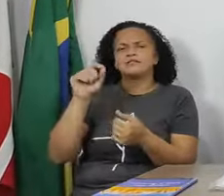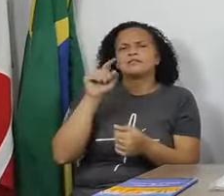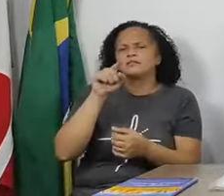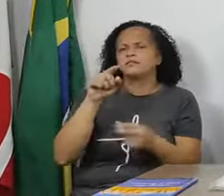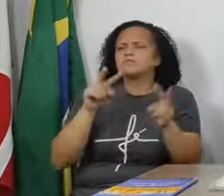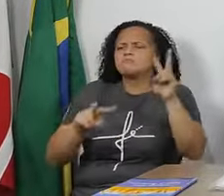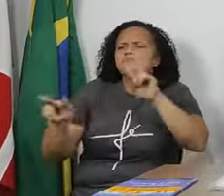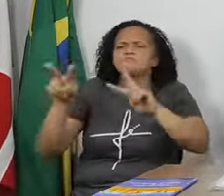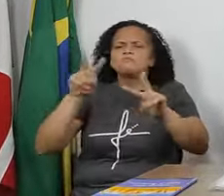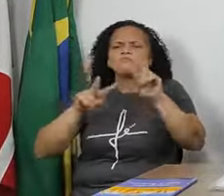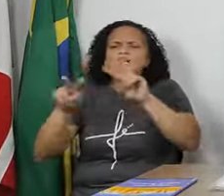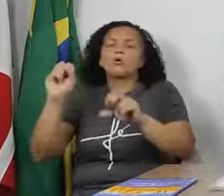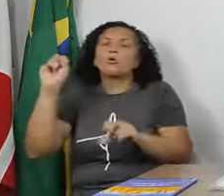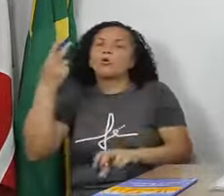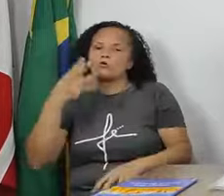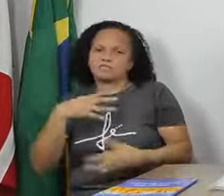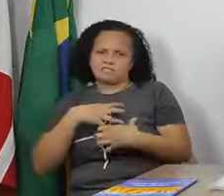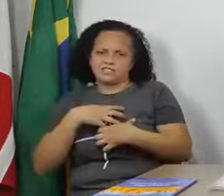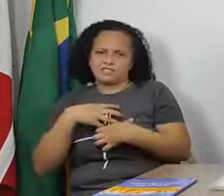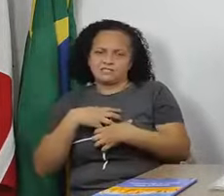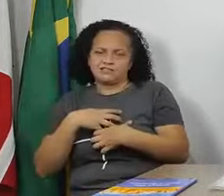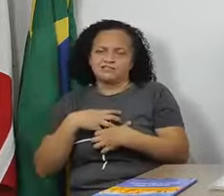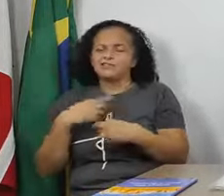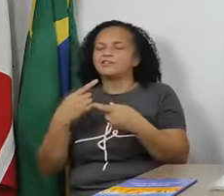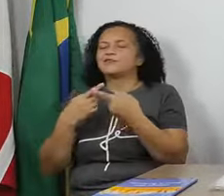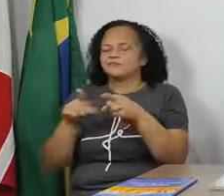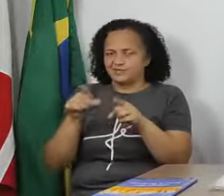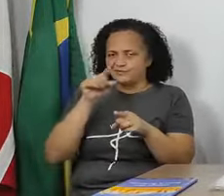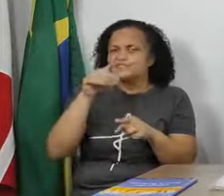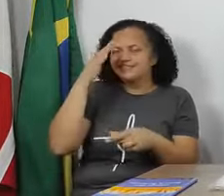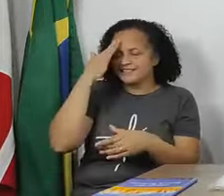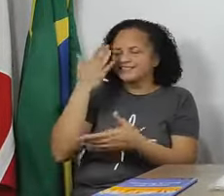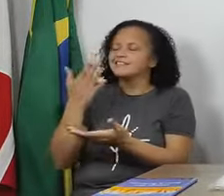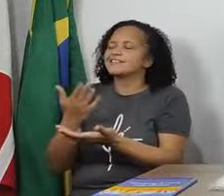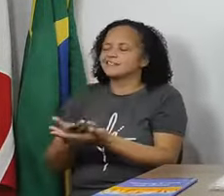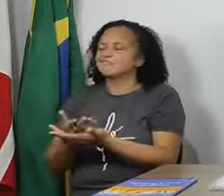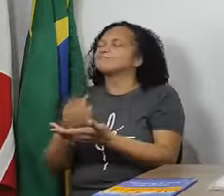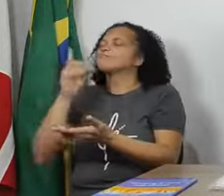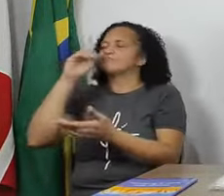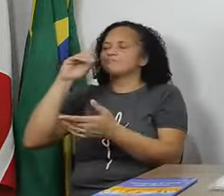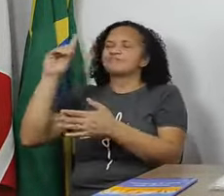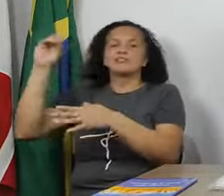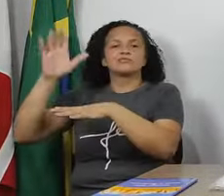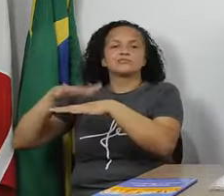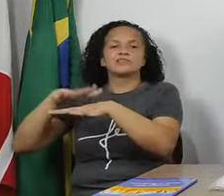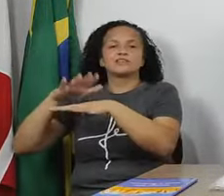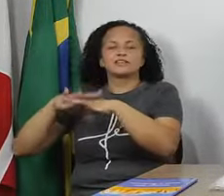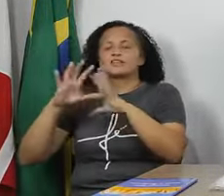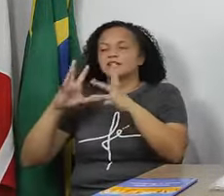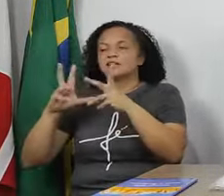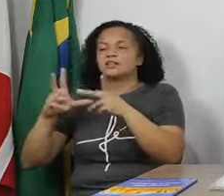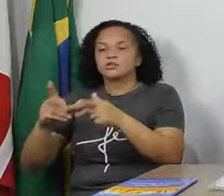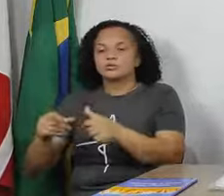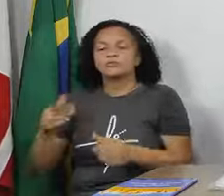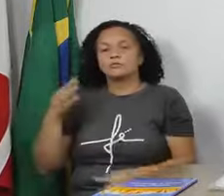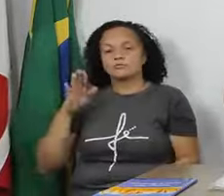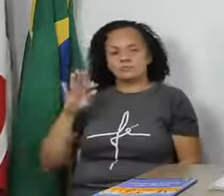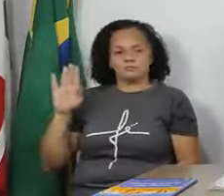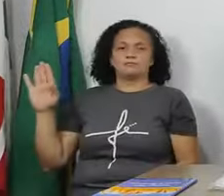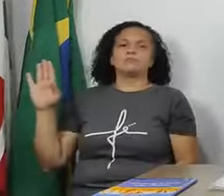né? Fé é você acreditar que Deus cumprirá tudo aquilo que Ele prometeu que faria